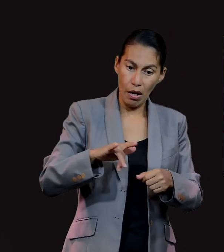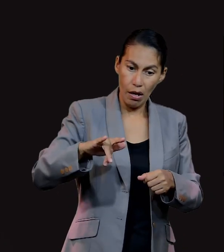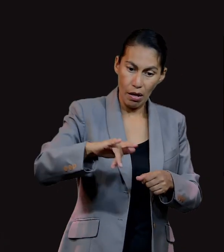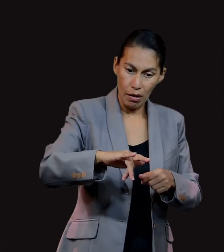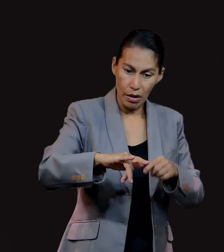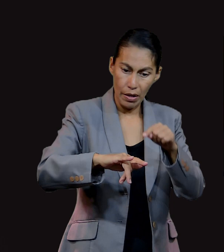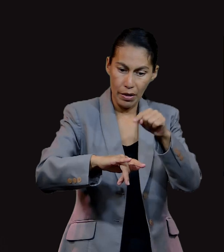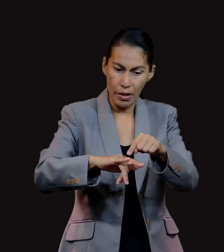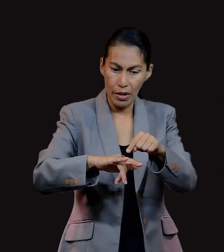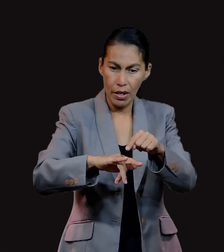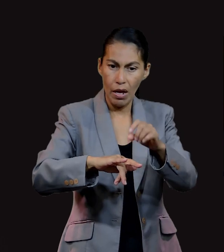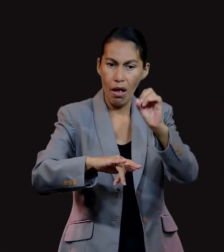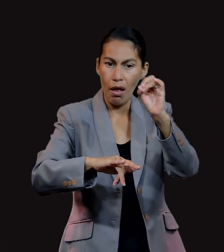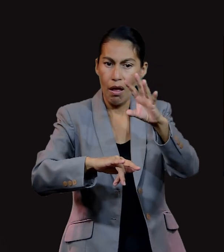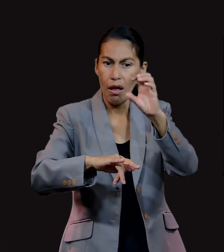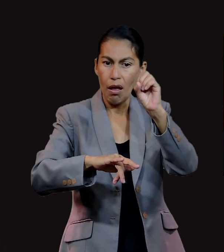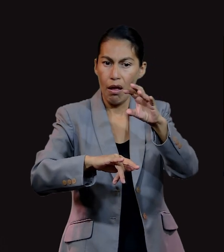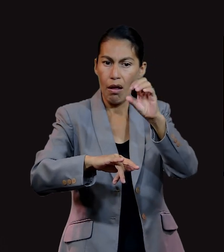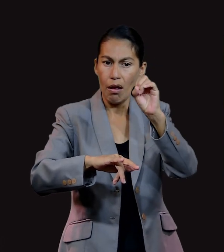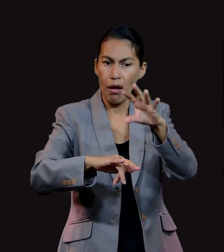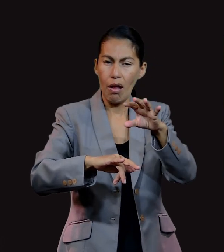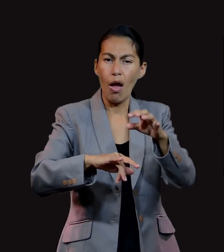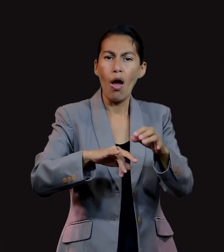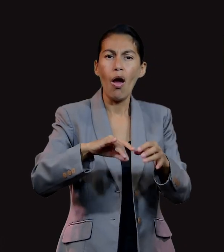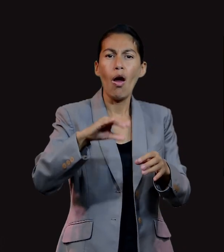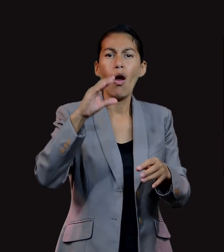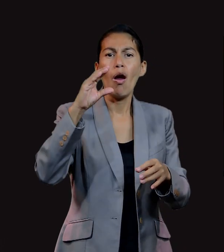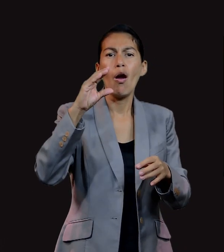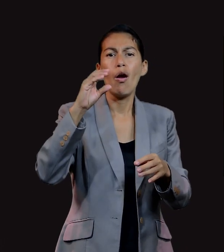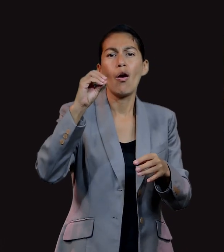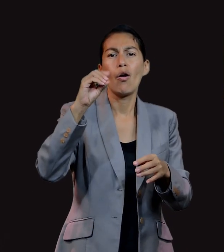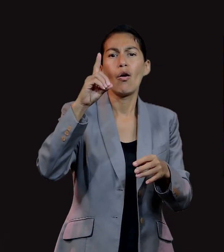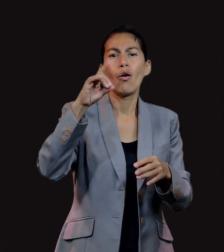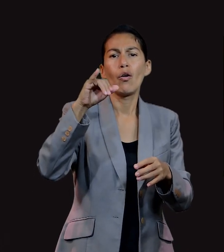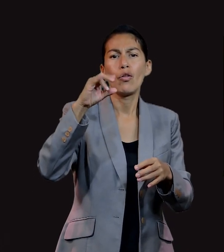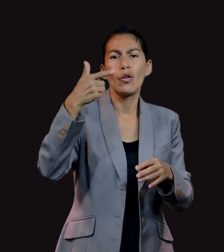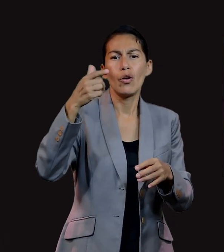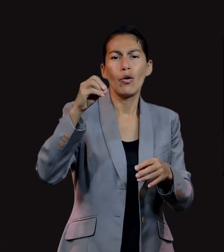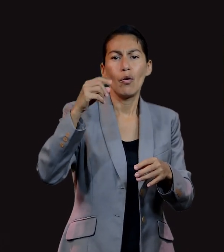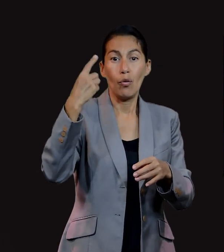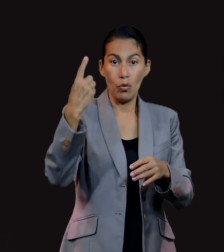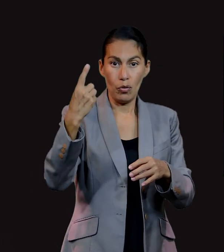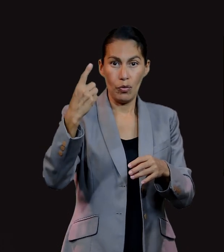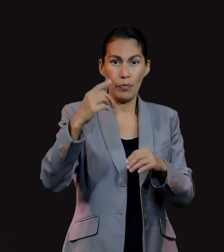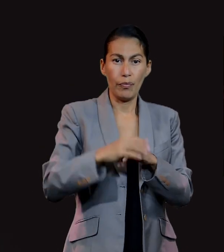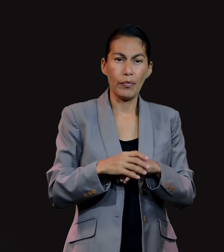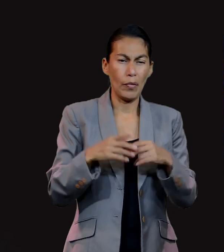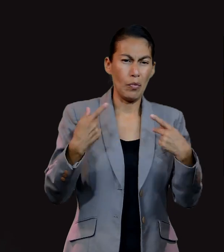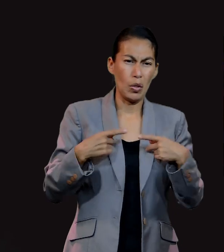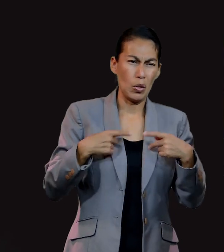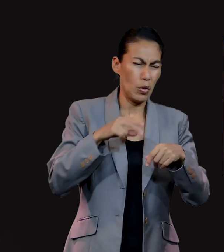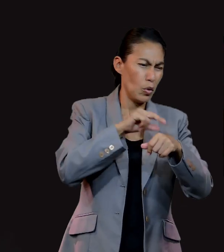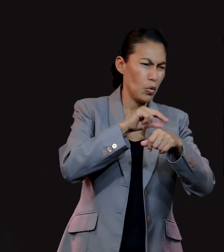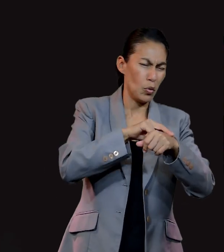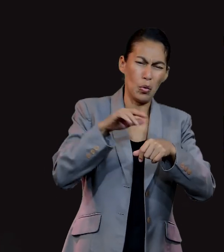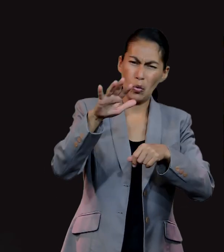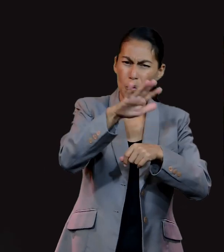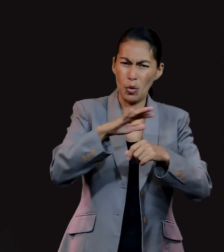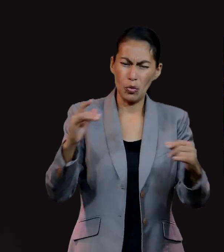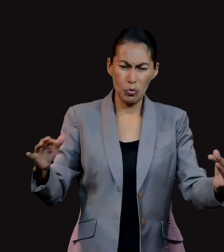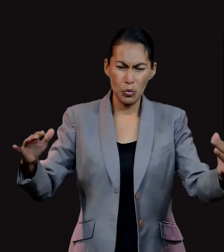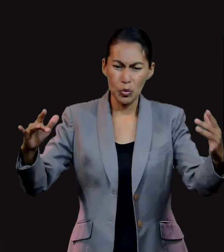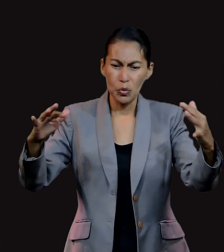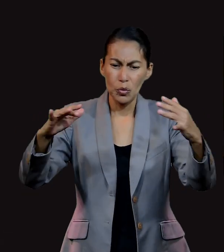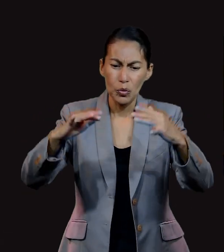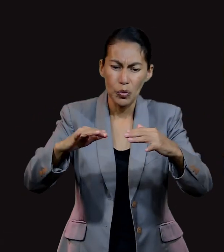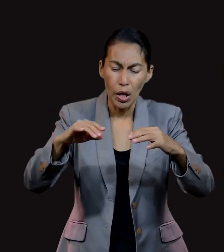ambulancia la carro patrulla al hospital activaron el código 1 este es cuando todos los médicos se reúnen los